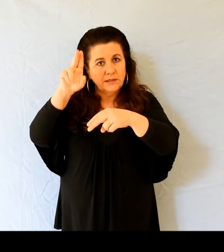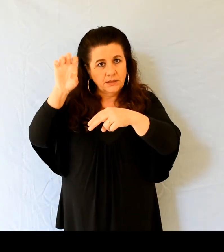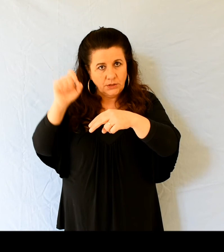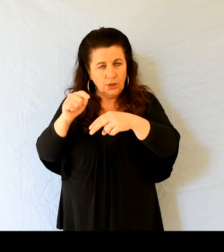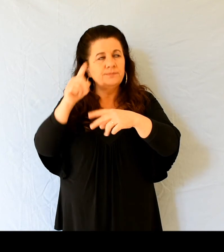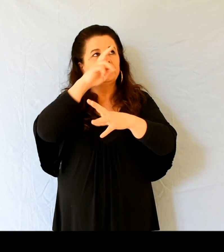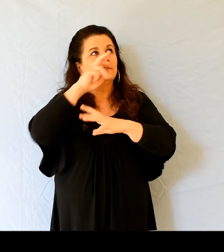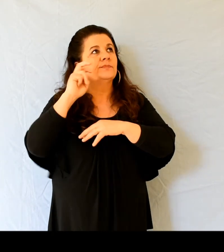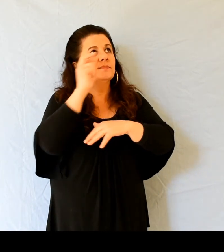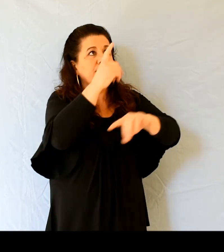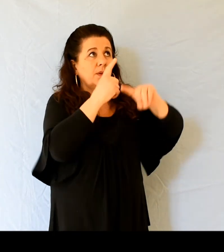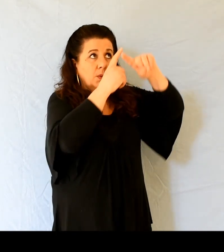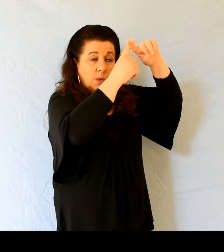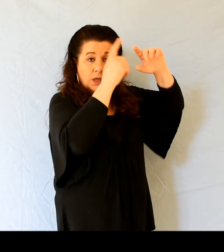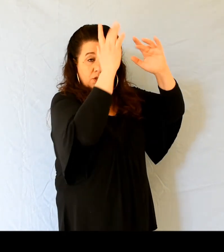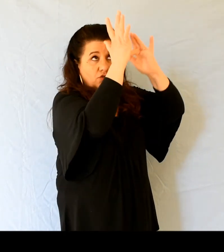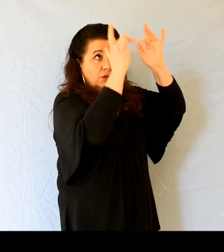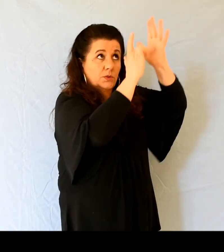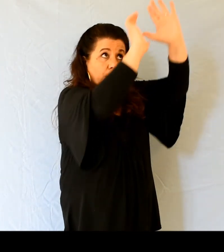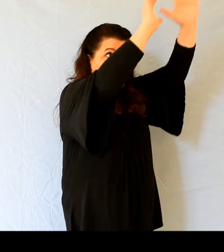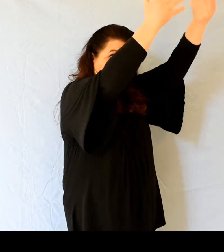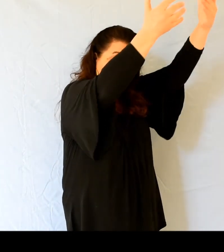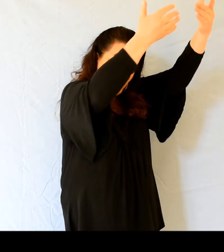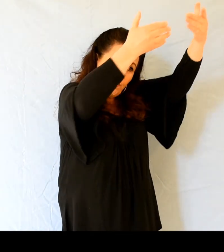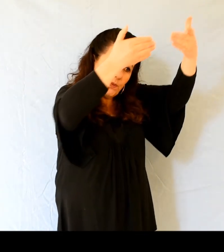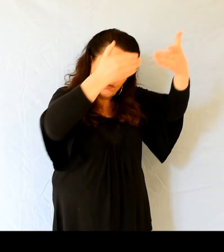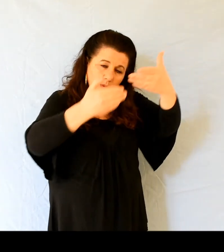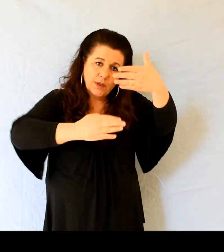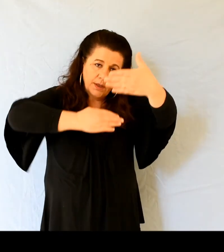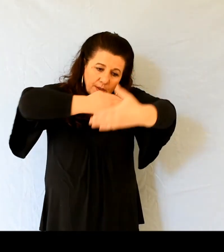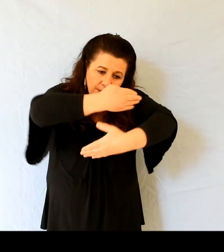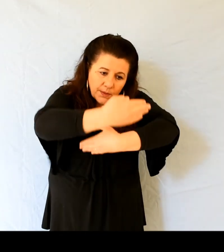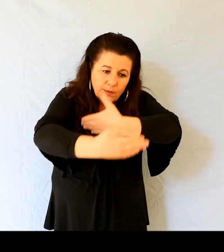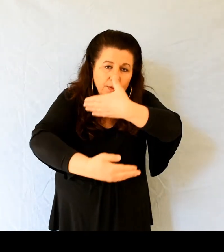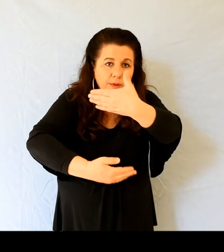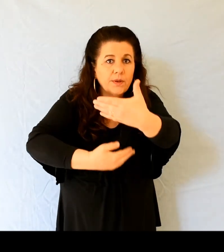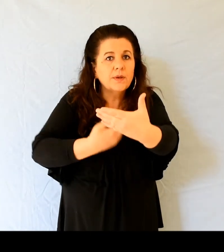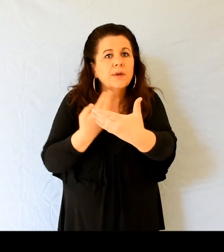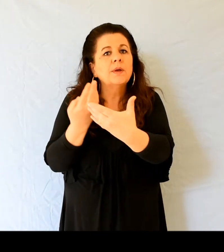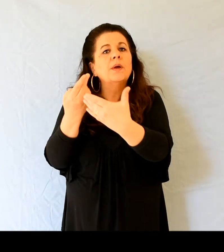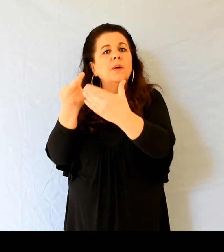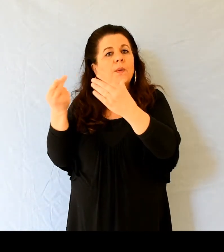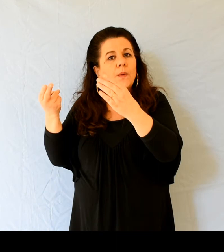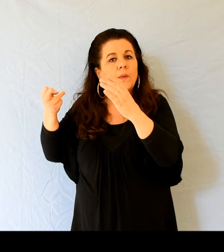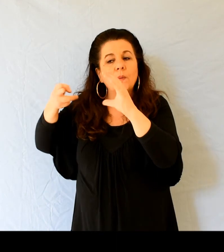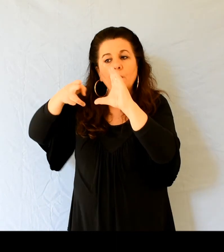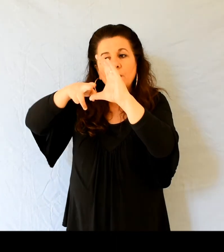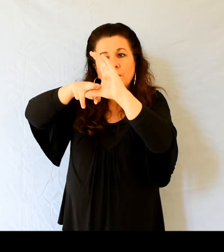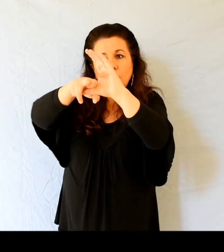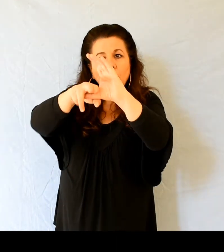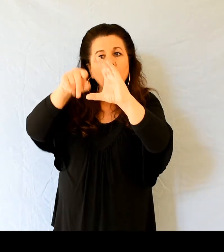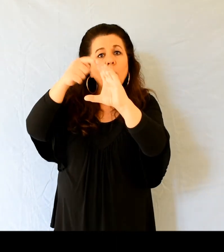le linceul et le déposa dans un tombeau qui était creusé dans le roc.